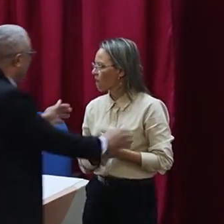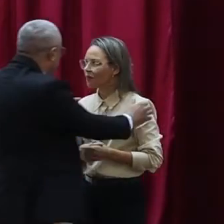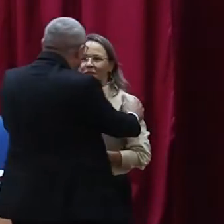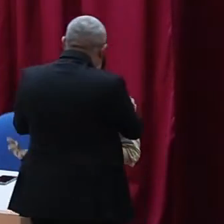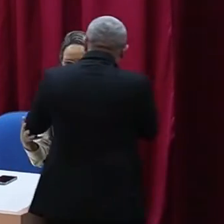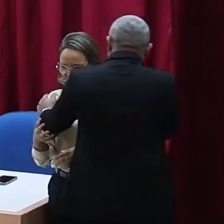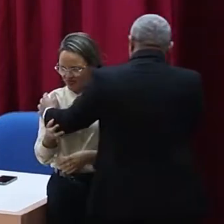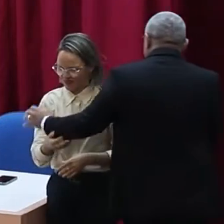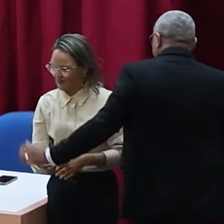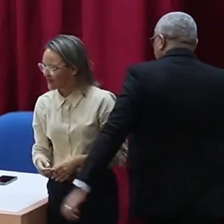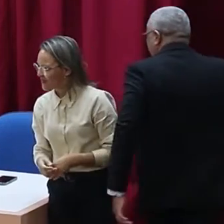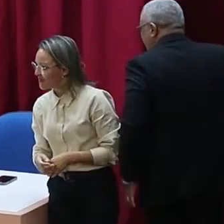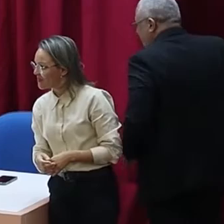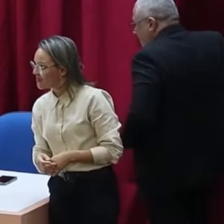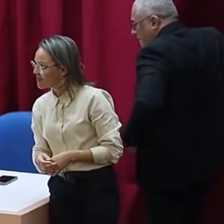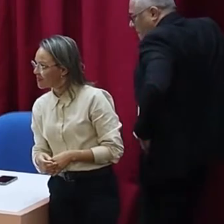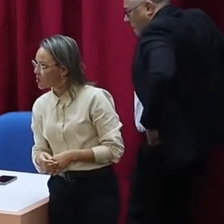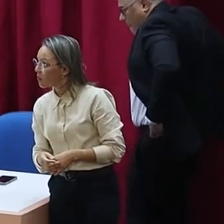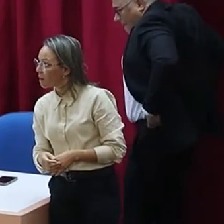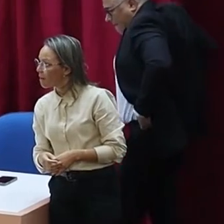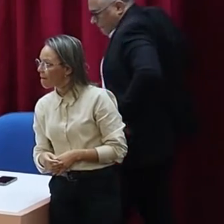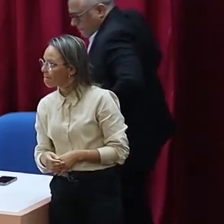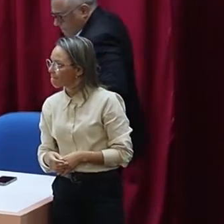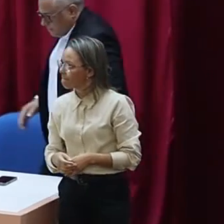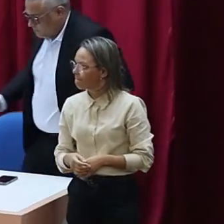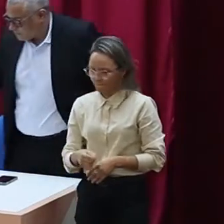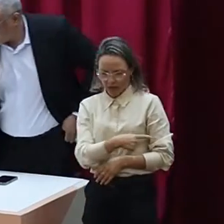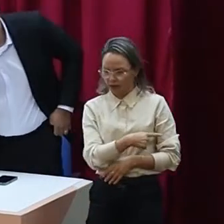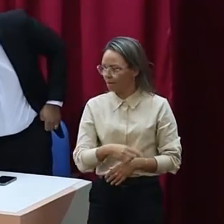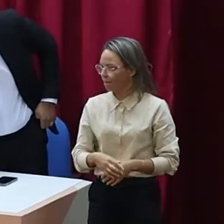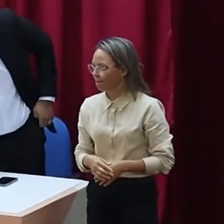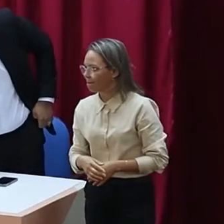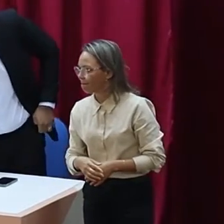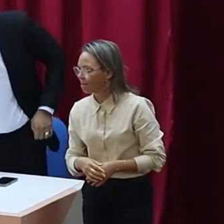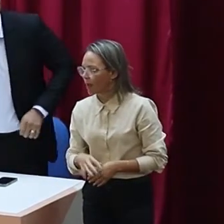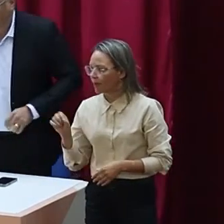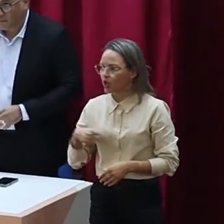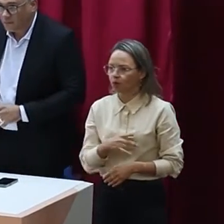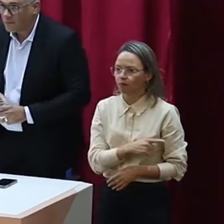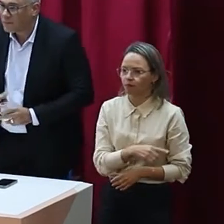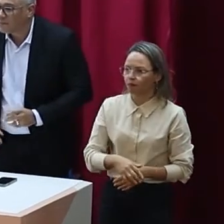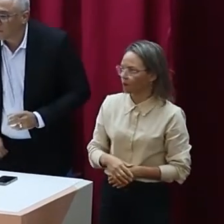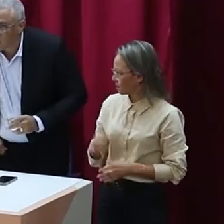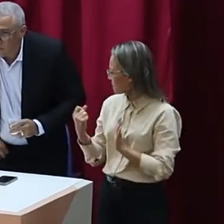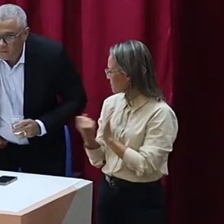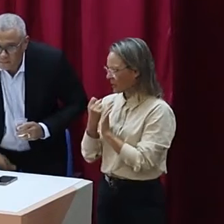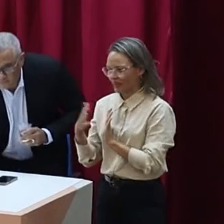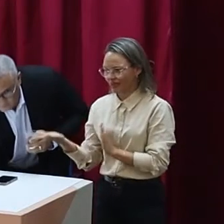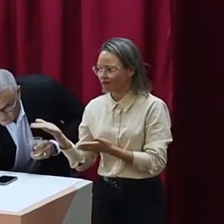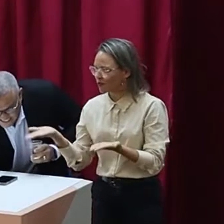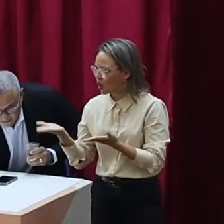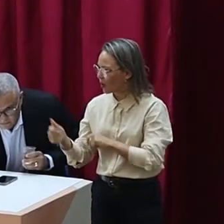Fantástico, muito bom, Ricardo. Muito obrigada por sua fala, bastante impactante. E passamos, então,